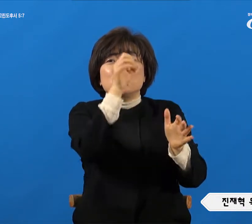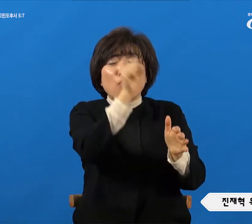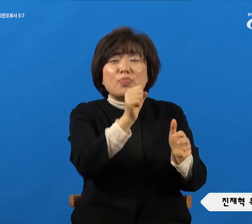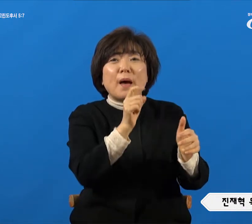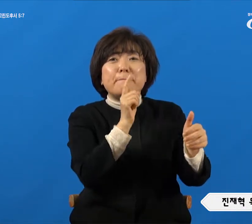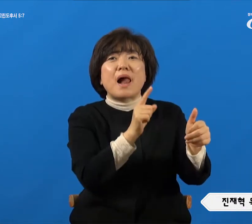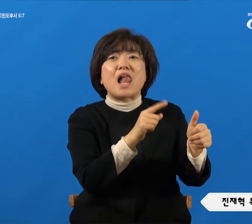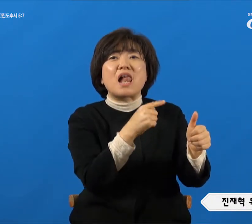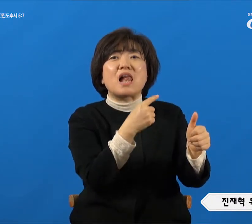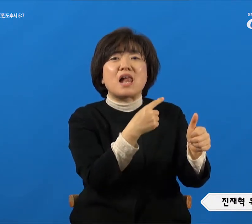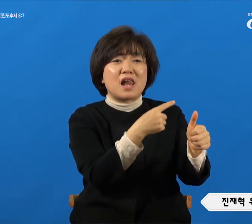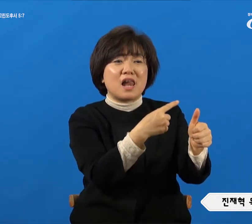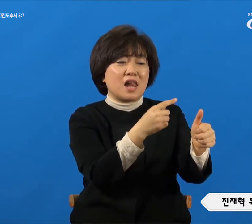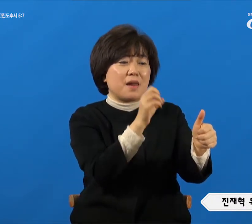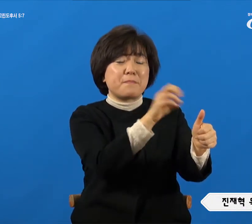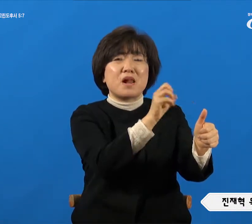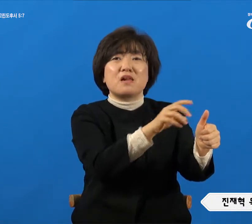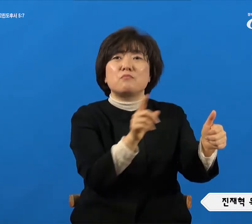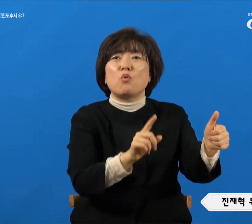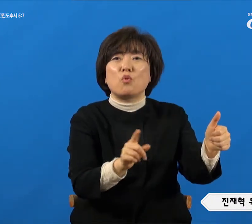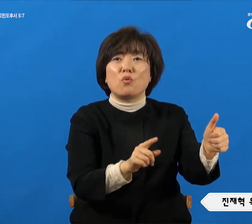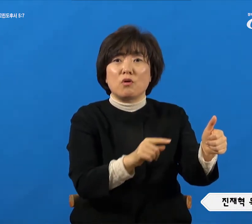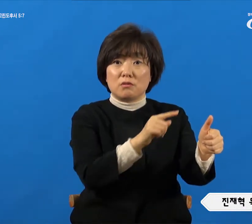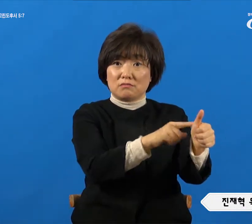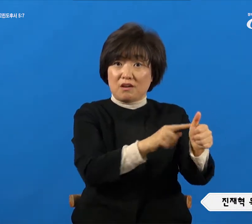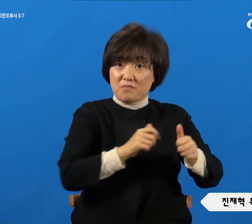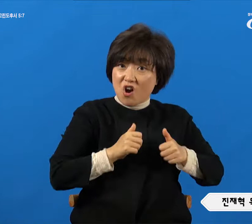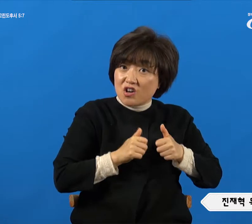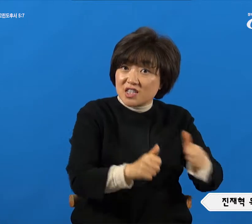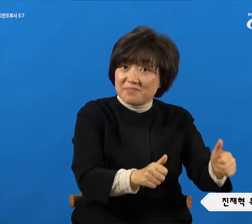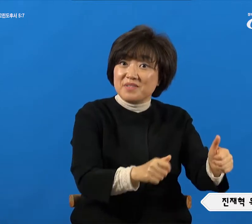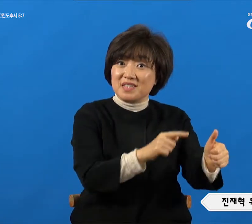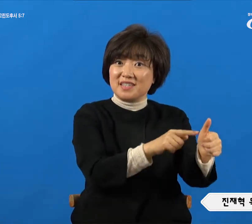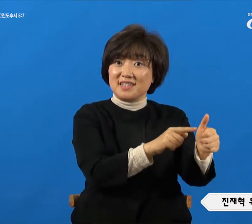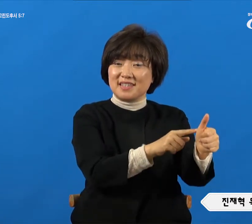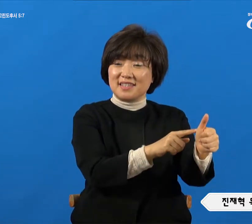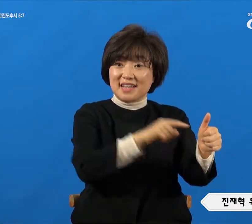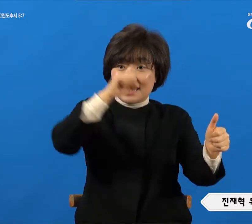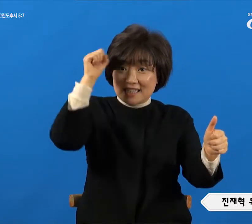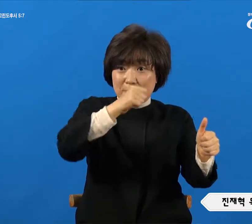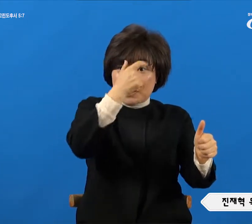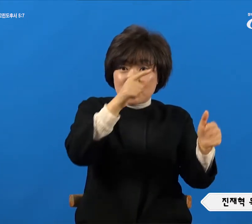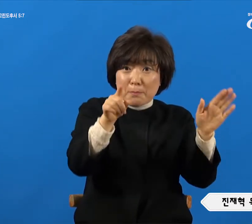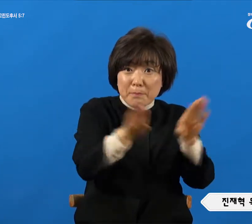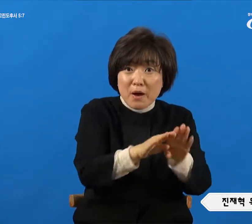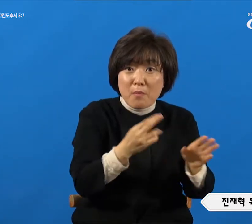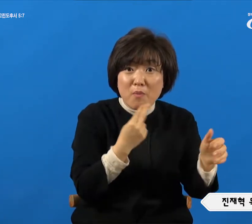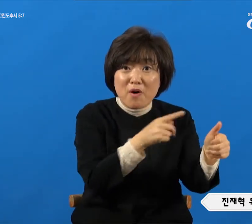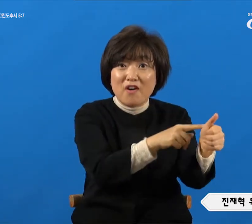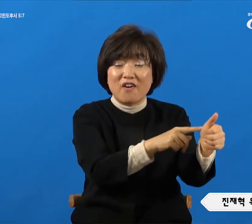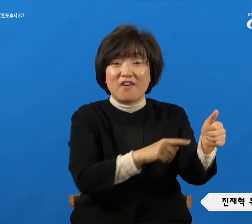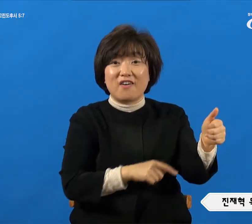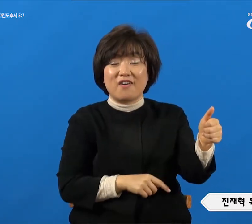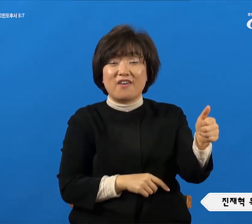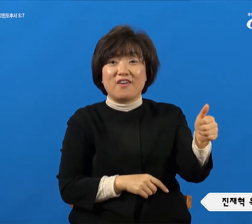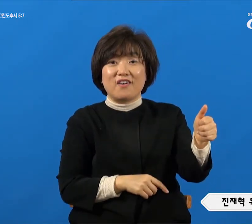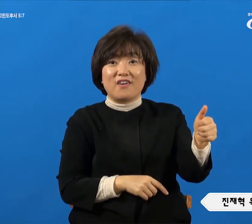때 사용됩니까? 우리는 그 사람이 교회에 열심일 때, 새벽 기도에 빠지지 않을